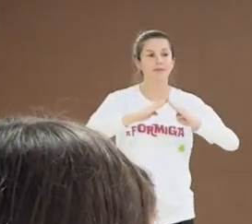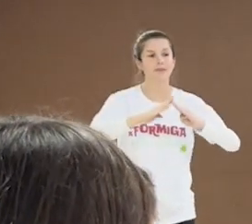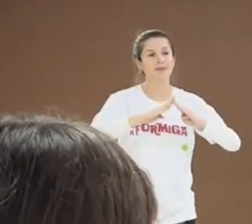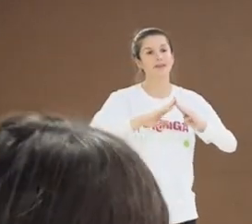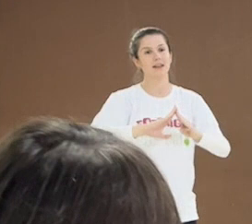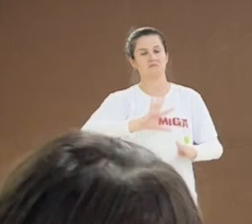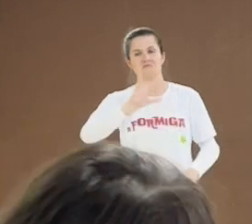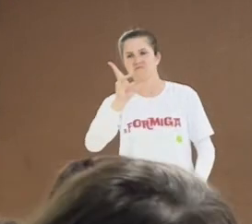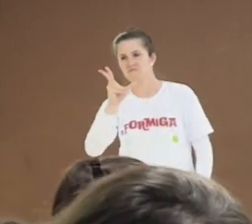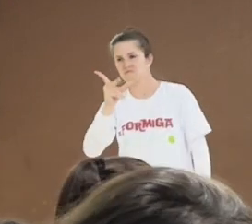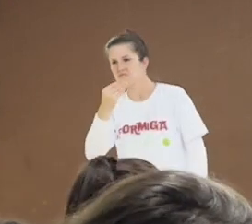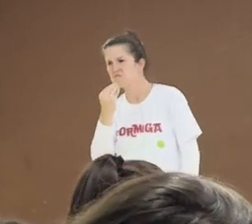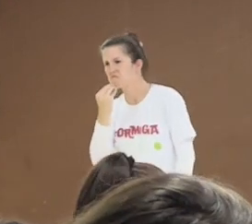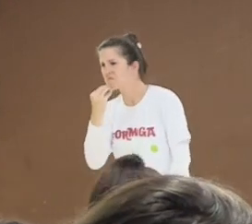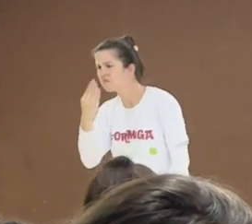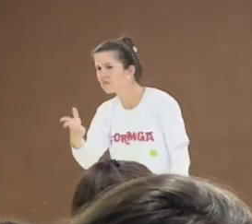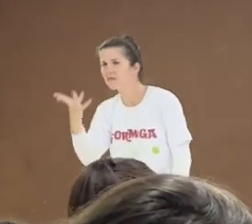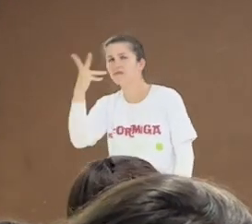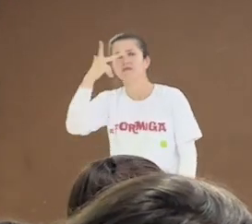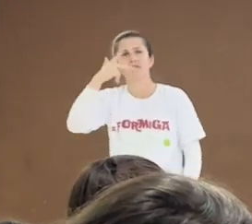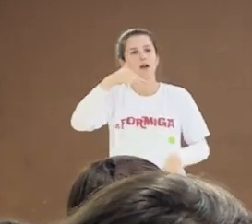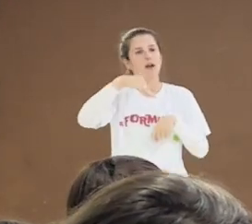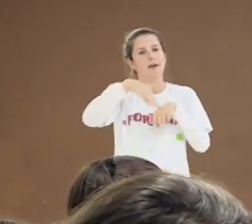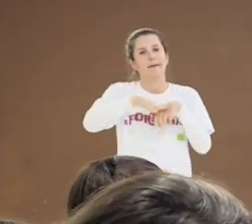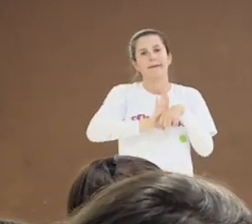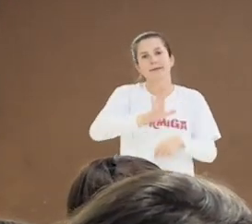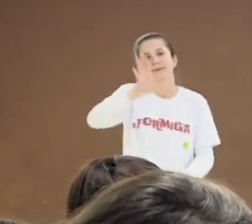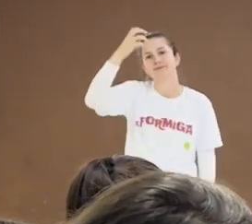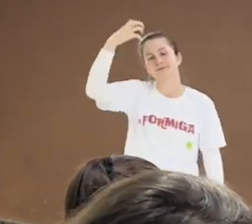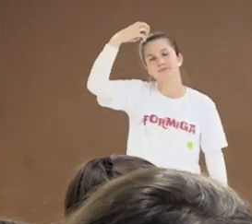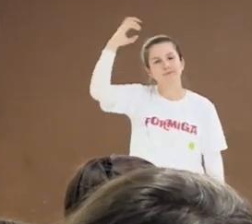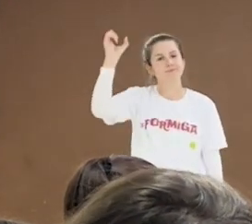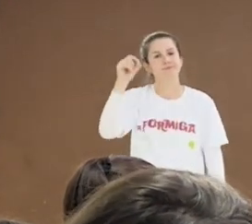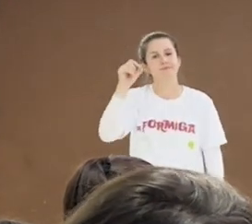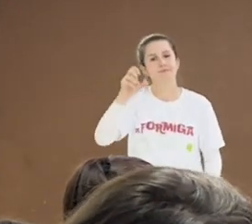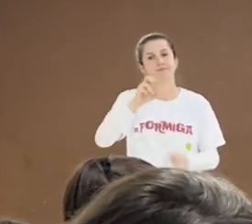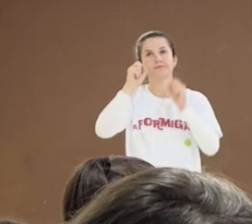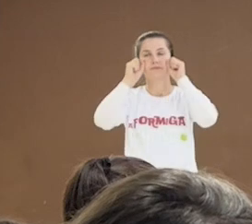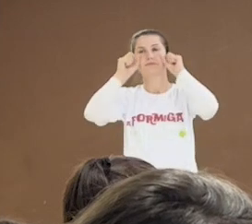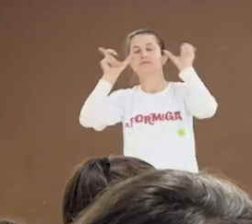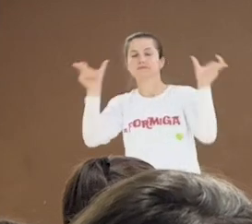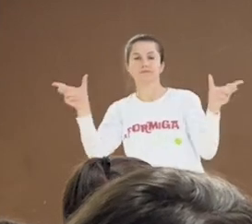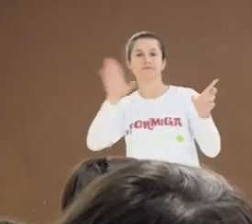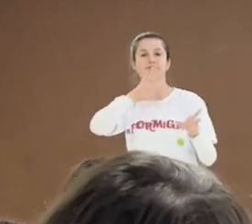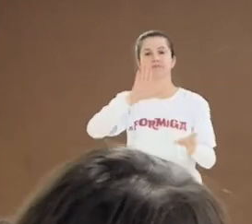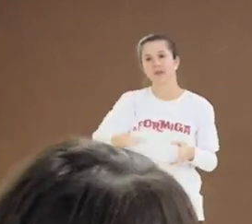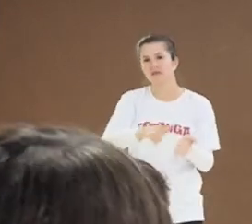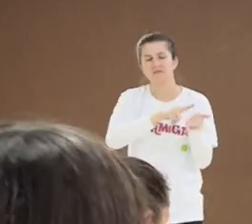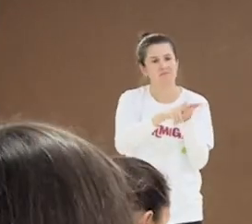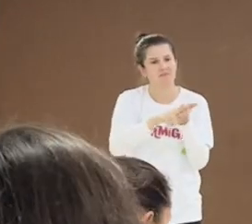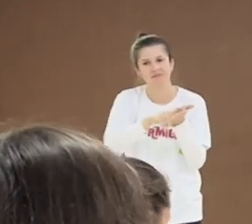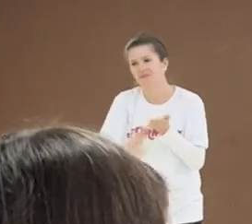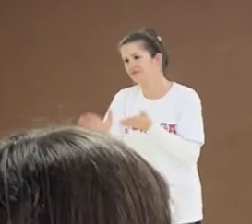Sim. Era tudo perfeito e lindo. Até a Rai, a formiga, estragar tudo. Acordava tarde, não arrumava a casa e